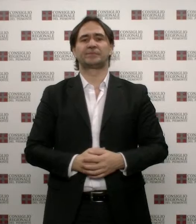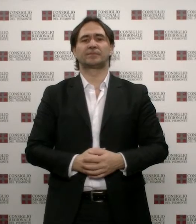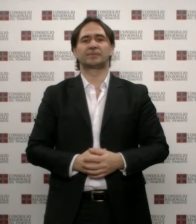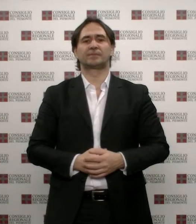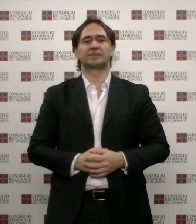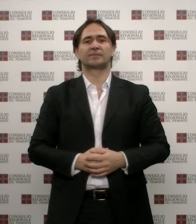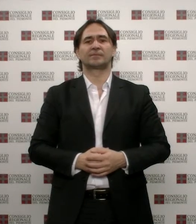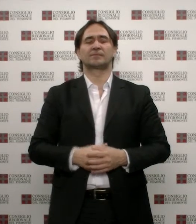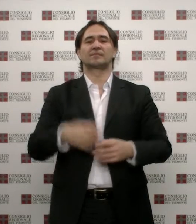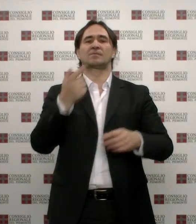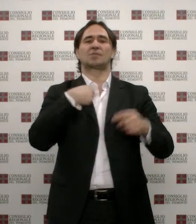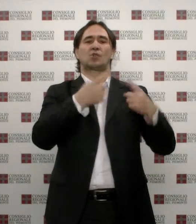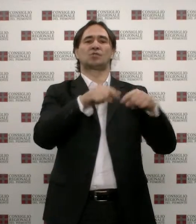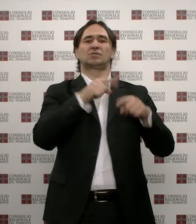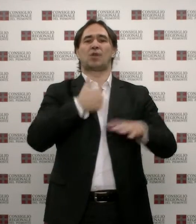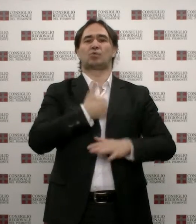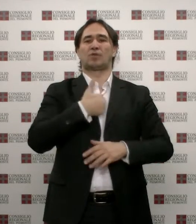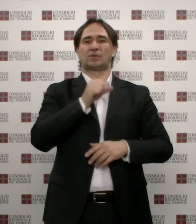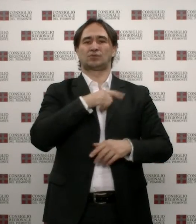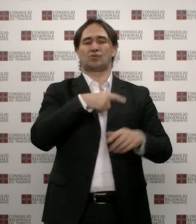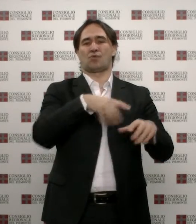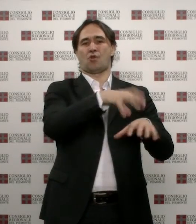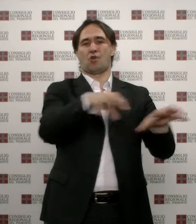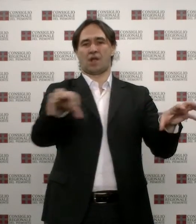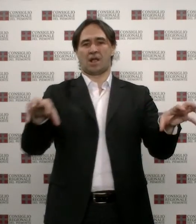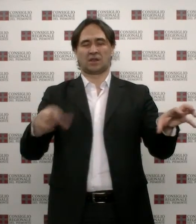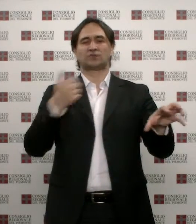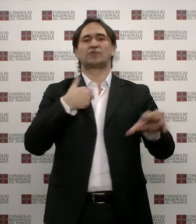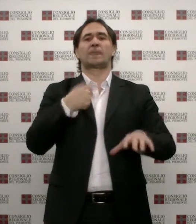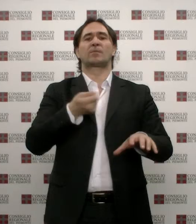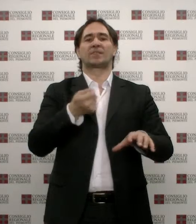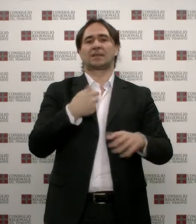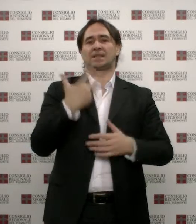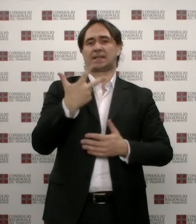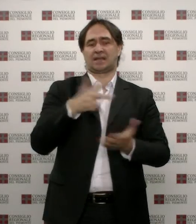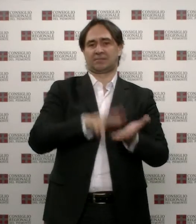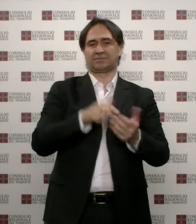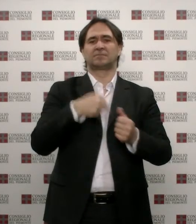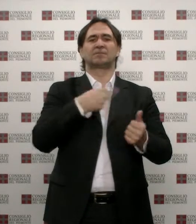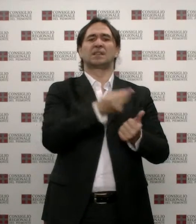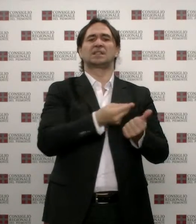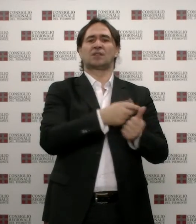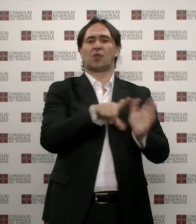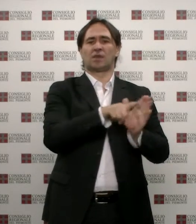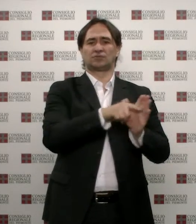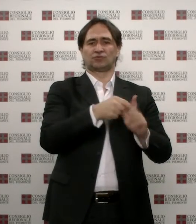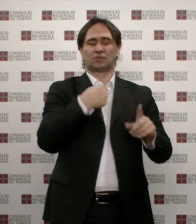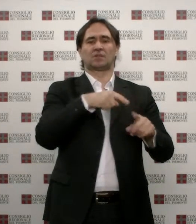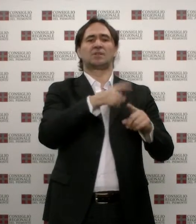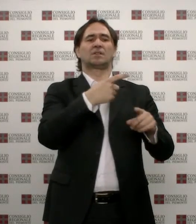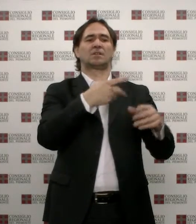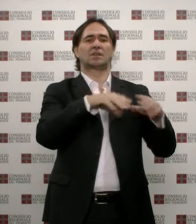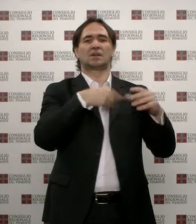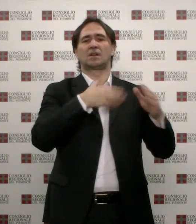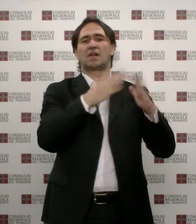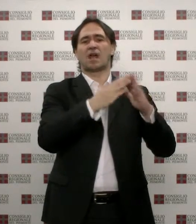Il Consiglio delle Autonomie Locali il 4 marzo ha espresso parere favorevole su 3 provvedimenti. Il disegno di legge che prevede l'autorecupero negli alloggi di